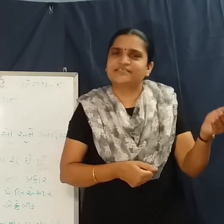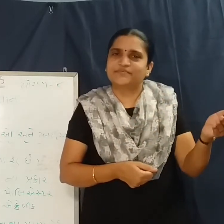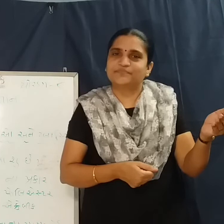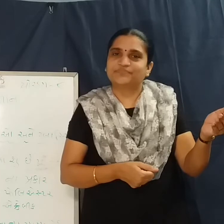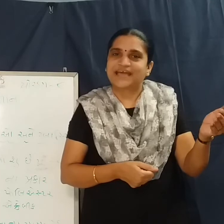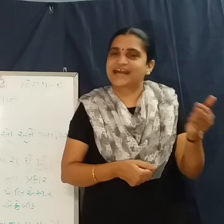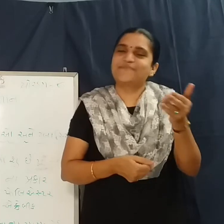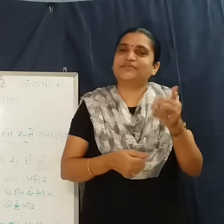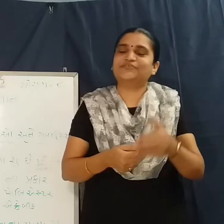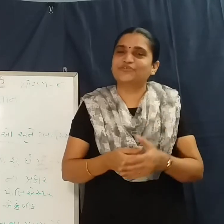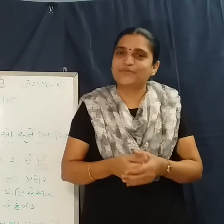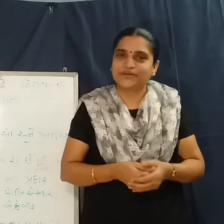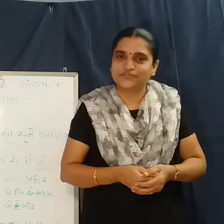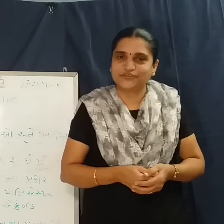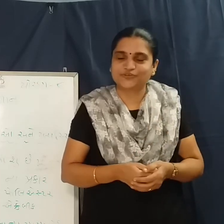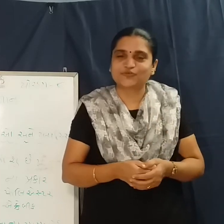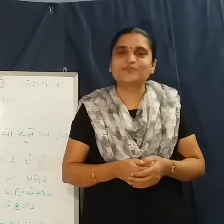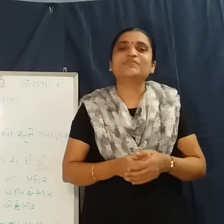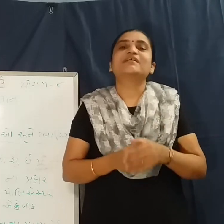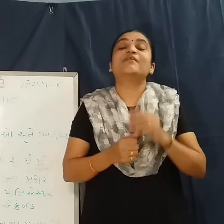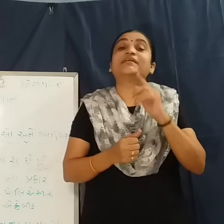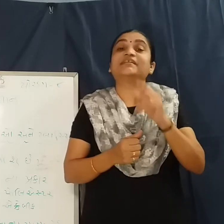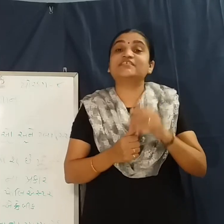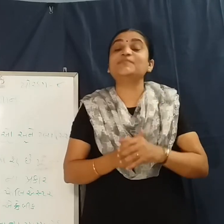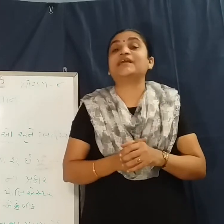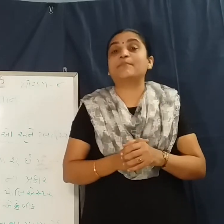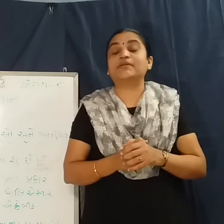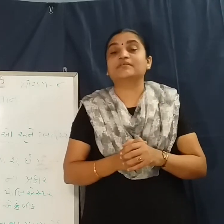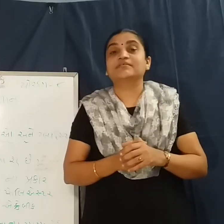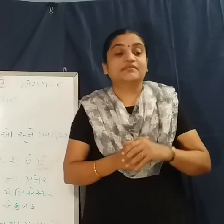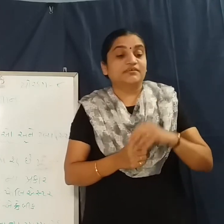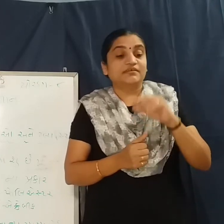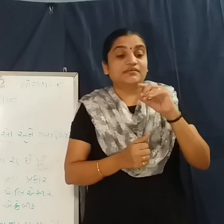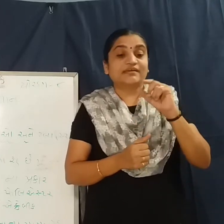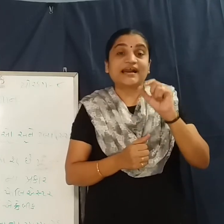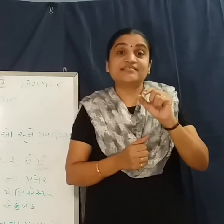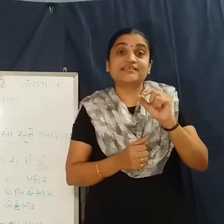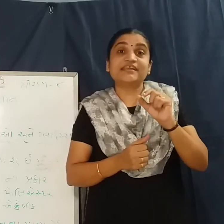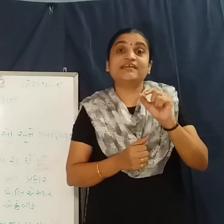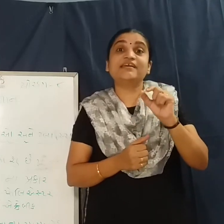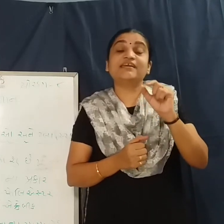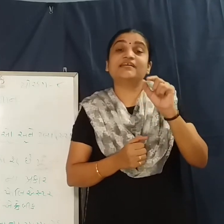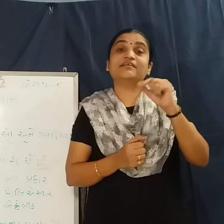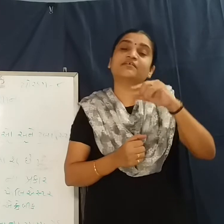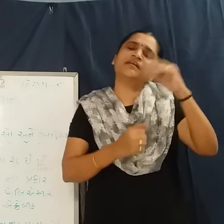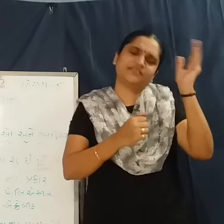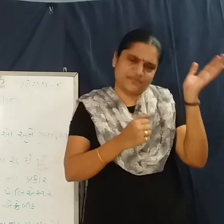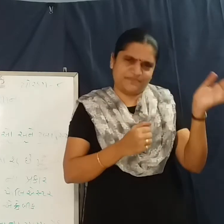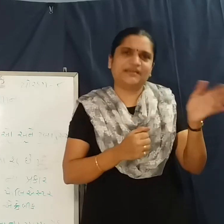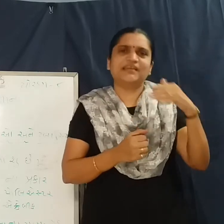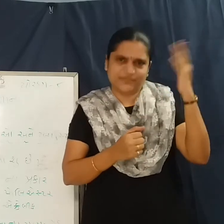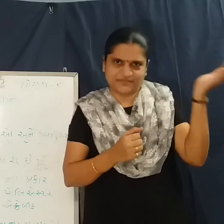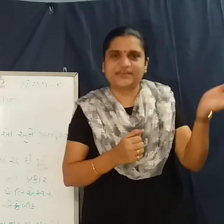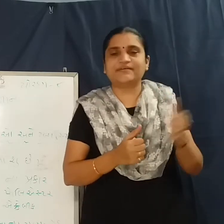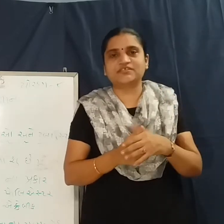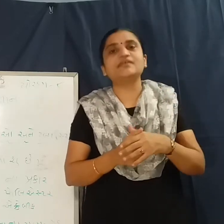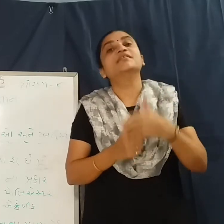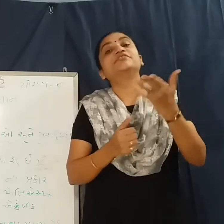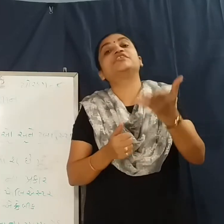રેસમ, આ કાપડથી તો તમે પરિચિત જ છો, હવે રેશમી કાપડ ખાસ કરી અને ઘણા સમય પહેલાં લાંબા સમયની વાત છે